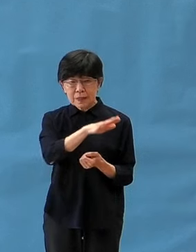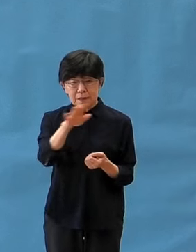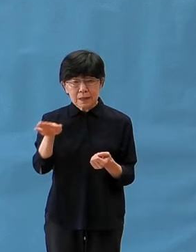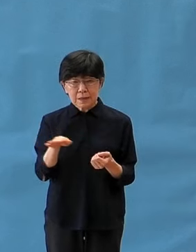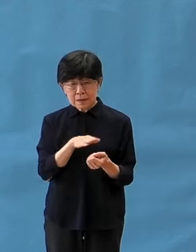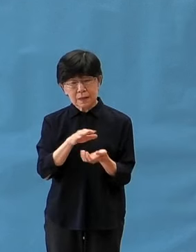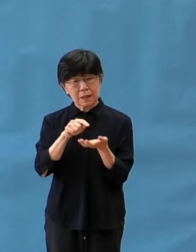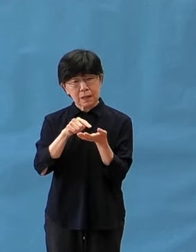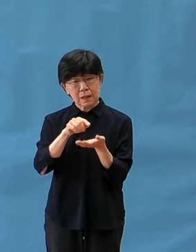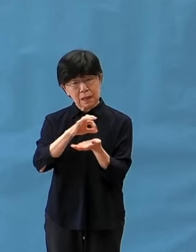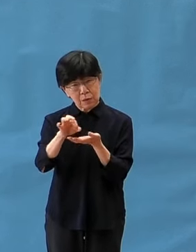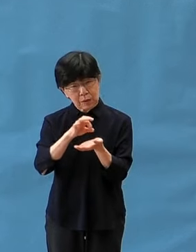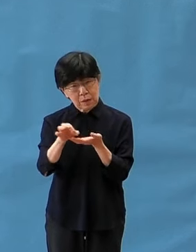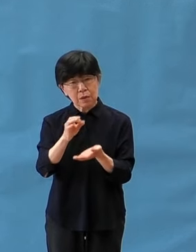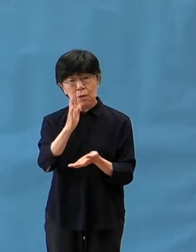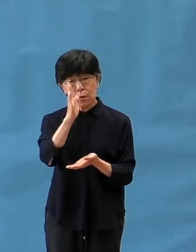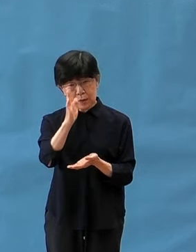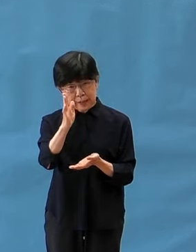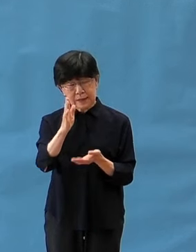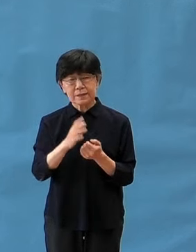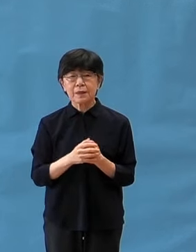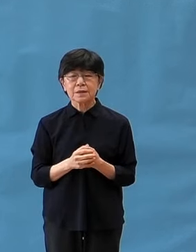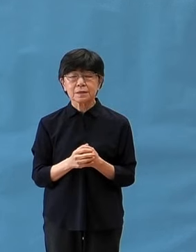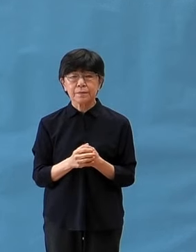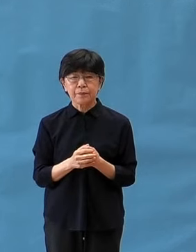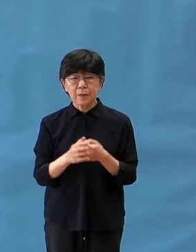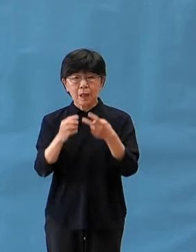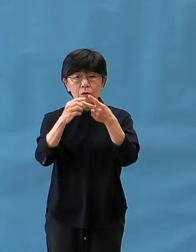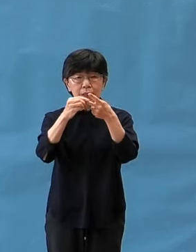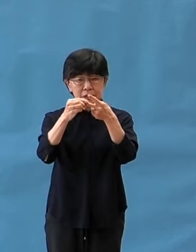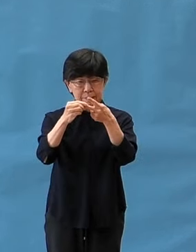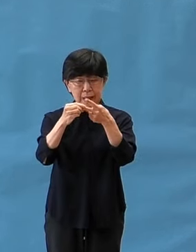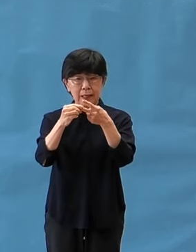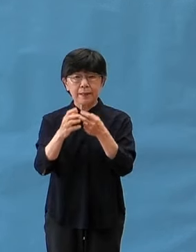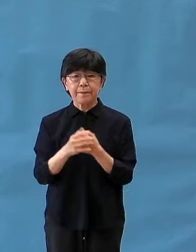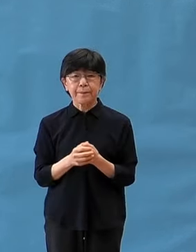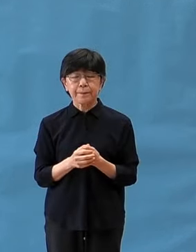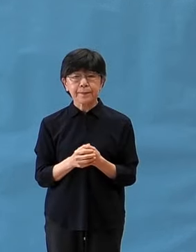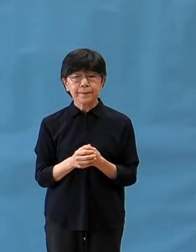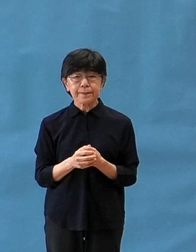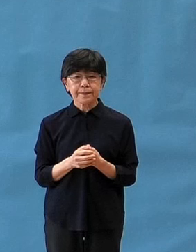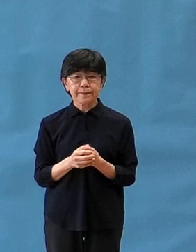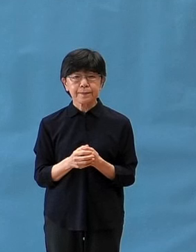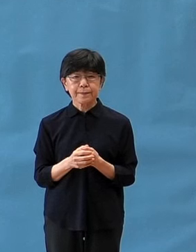ご利用いただきたいと考えているところでございます。2点目が、